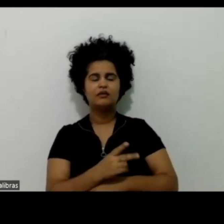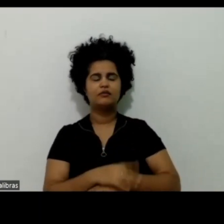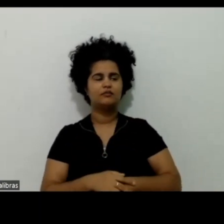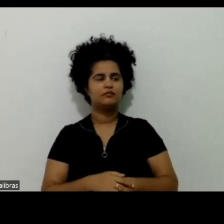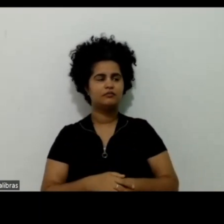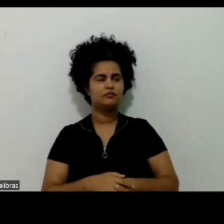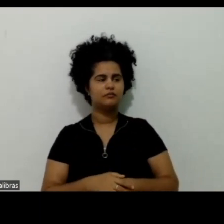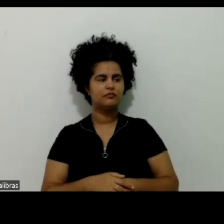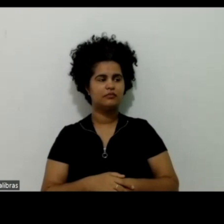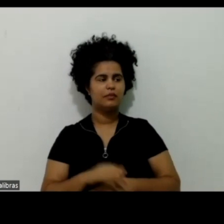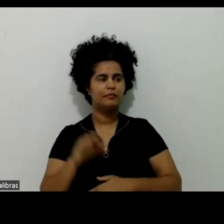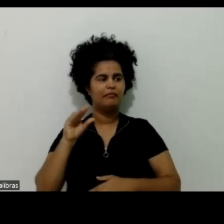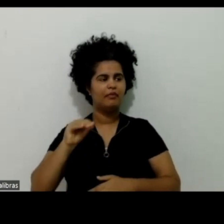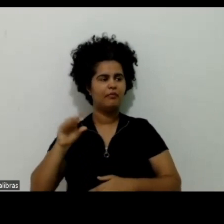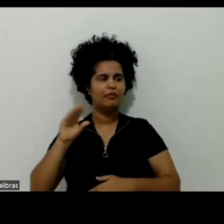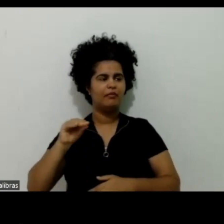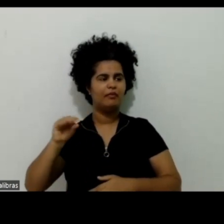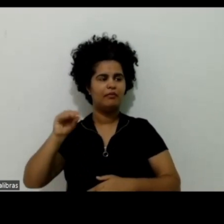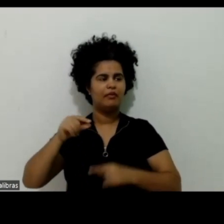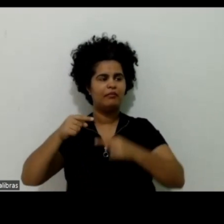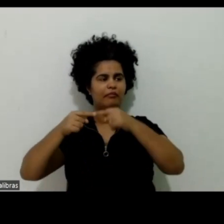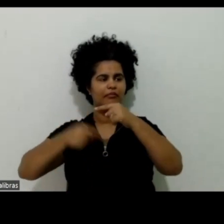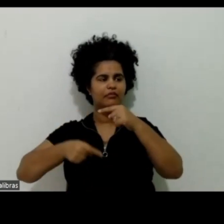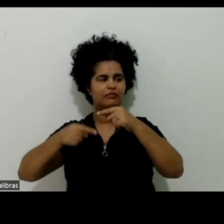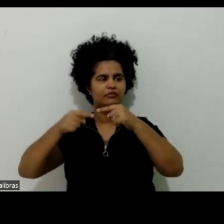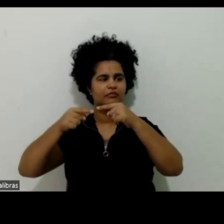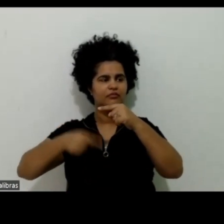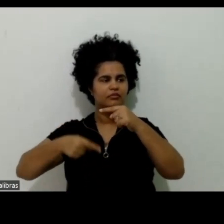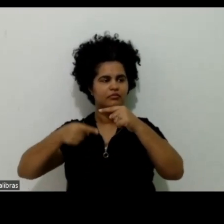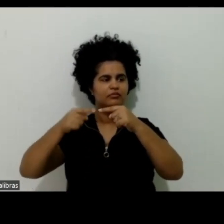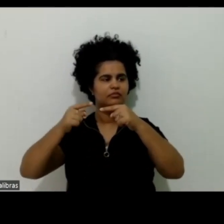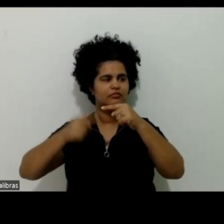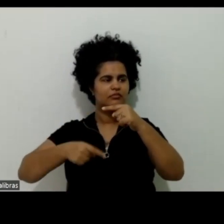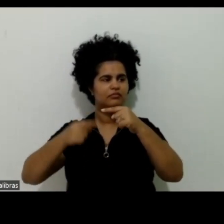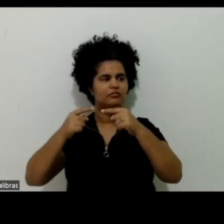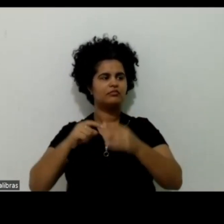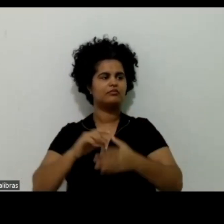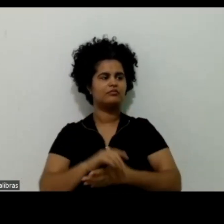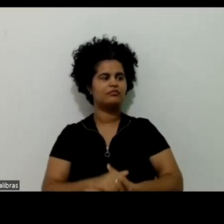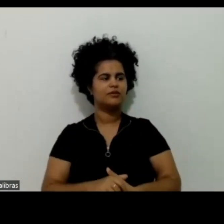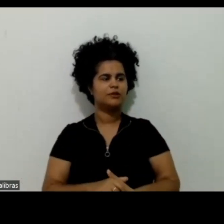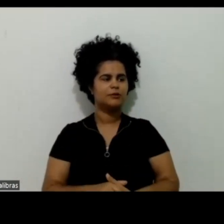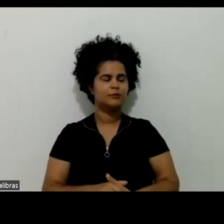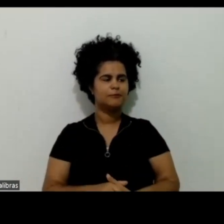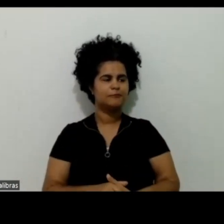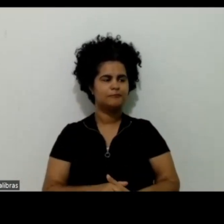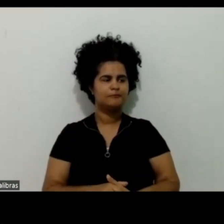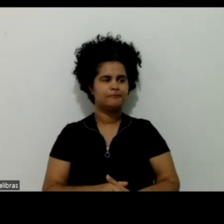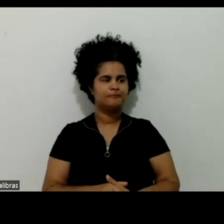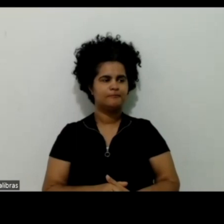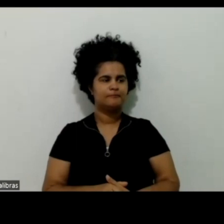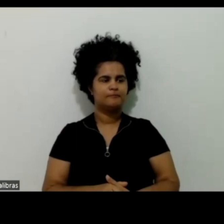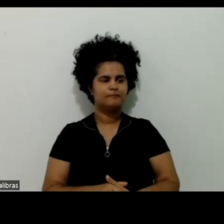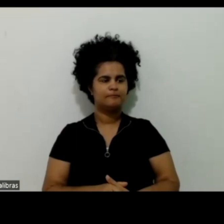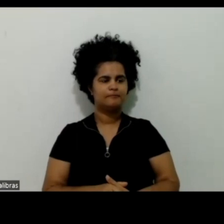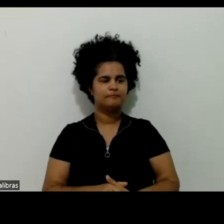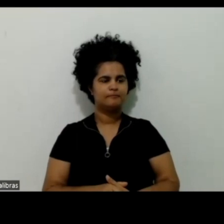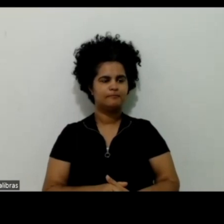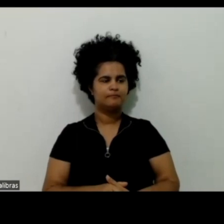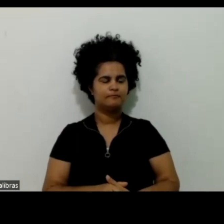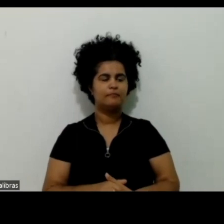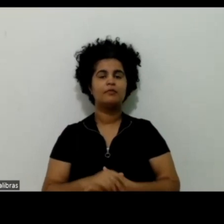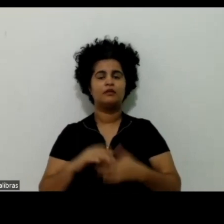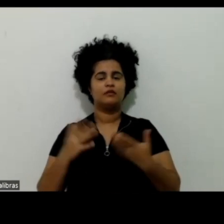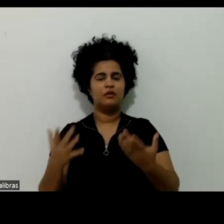ele sempre está no trabalho das instituições, né? Ele está com tudo que a gente vivenciou nos últimos anos, né? Enfim, pandemia, né,